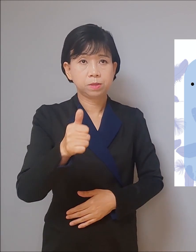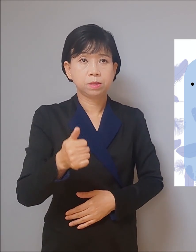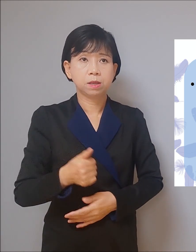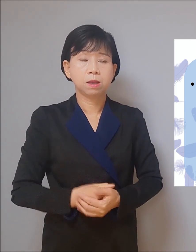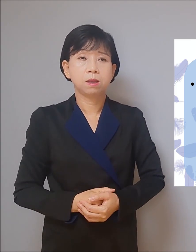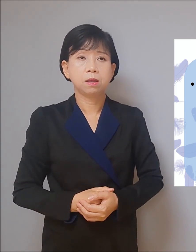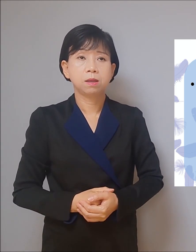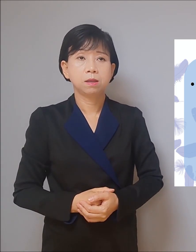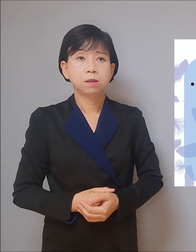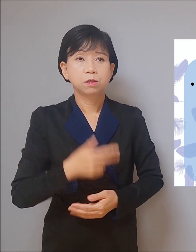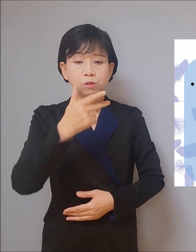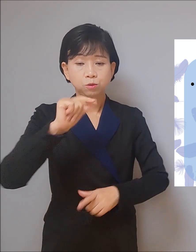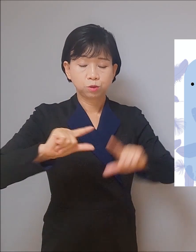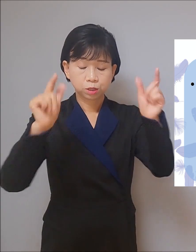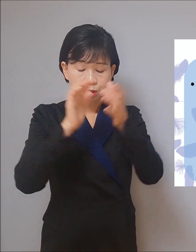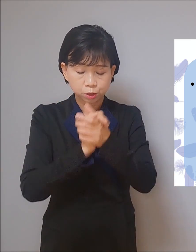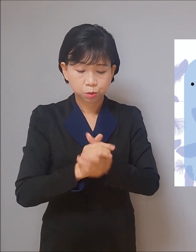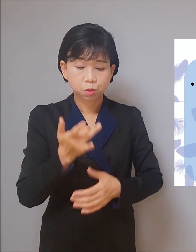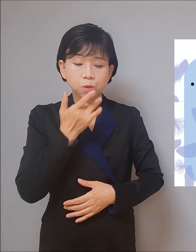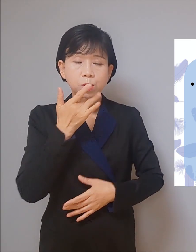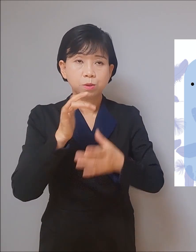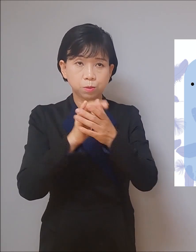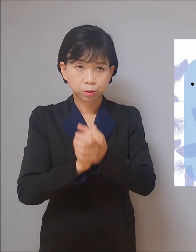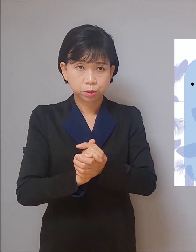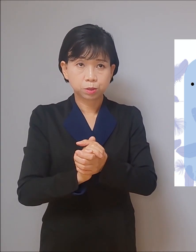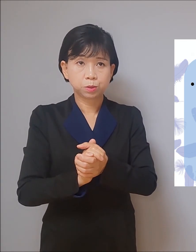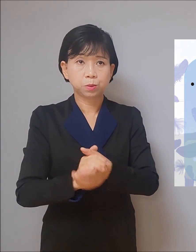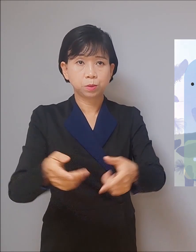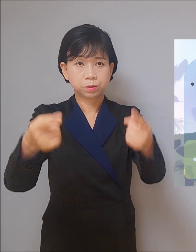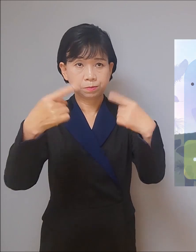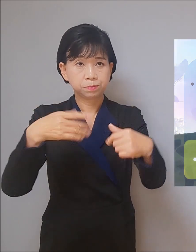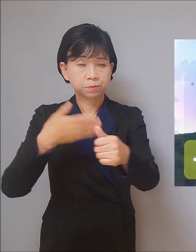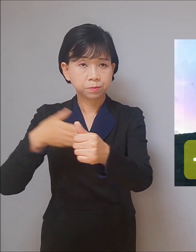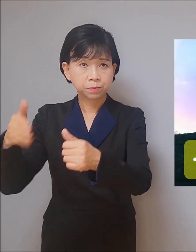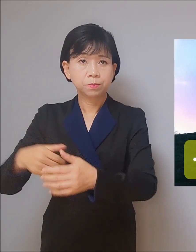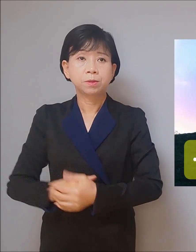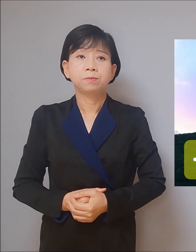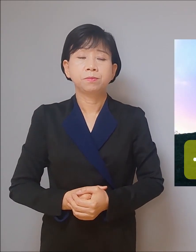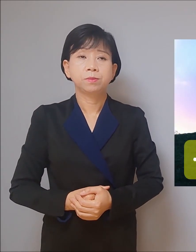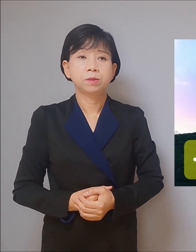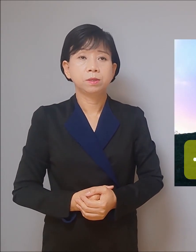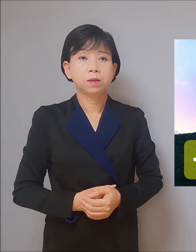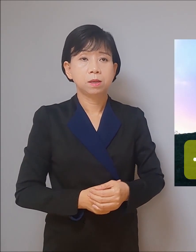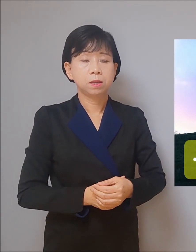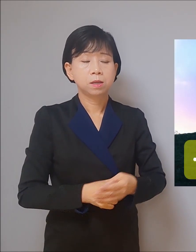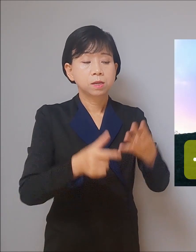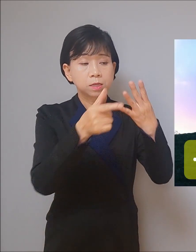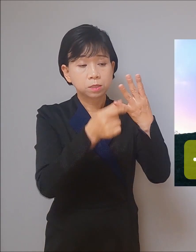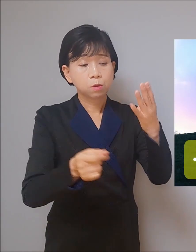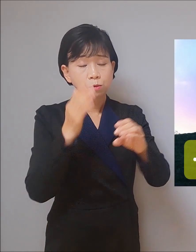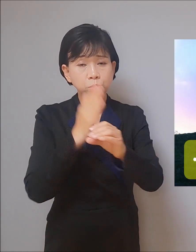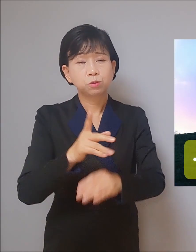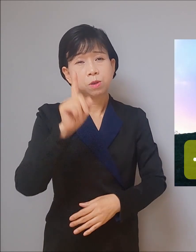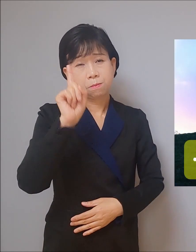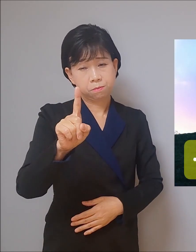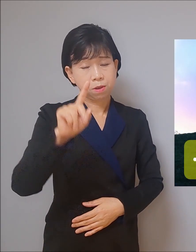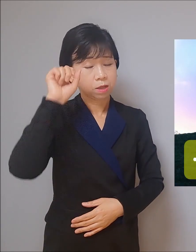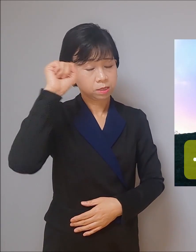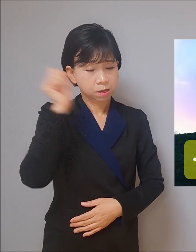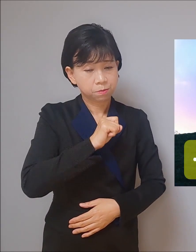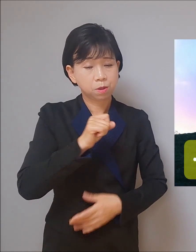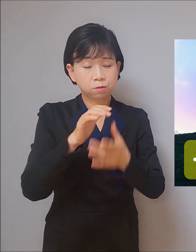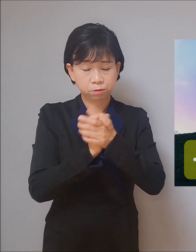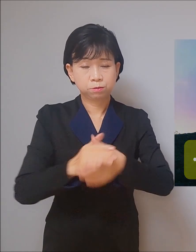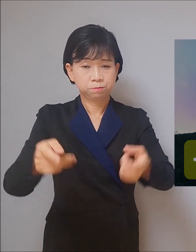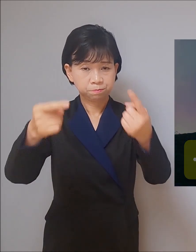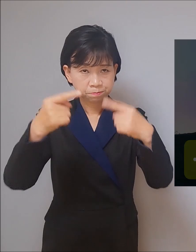기도에 참여 바랍니다. 화요 교실 10주가 시작되었습니다. 4월에 한 번이라도 새벽을 깨우시기를